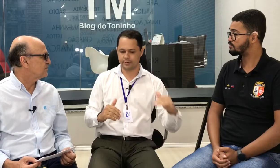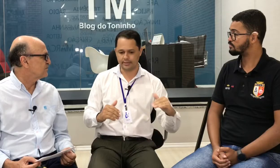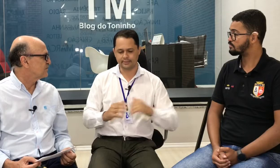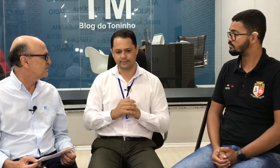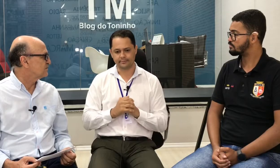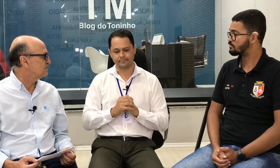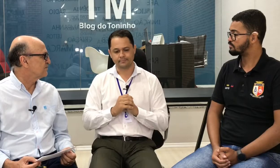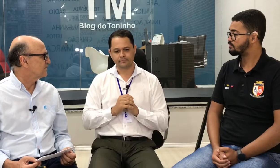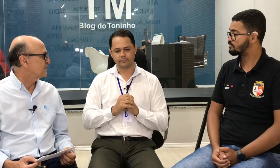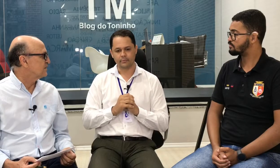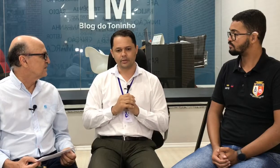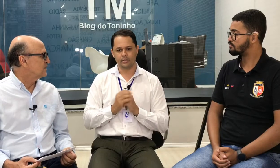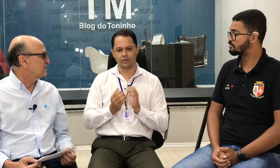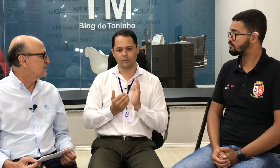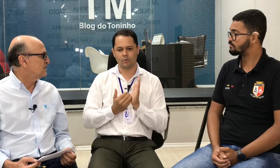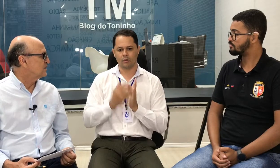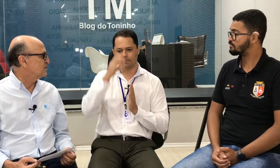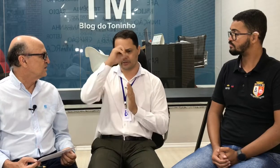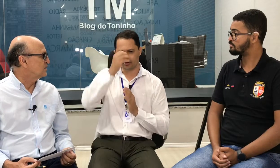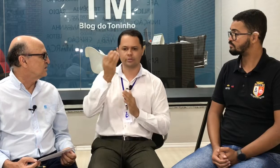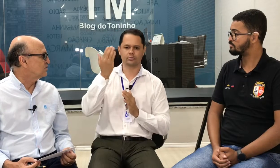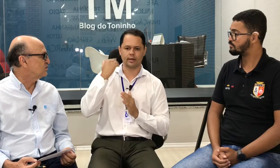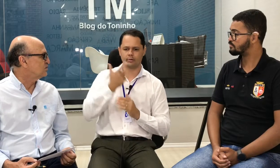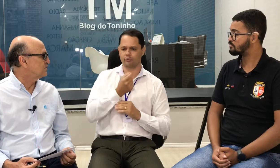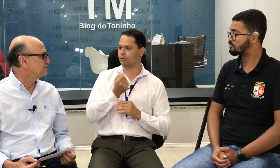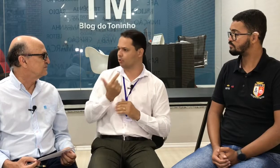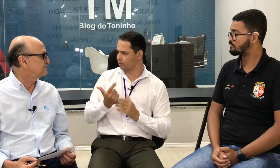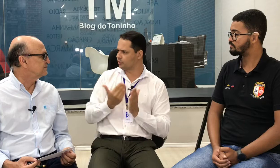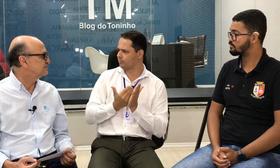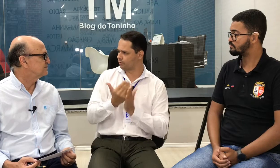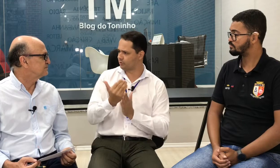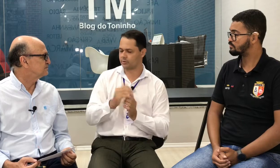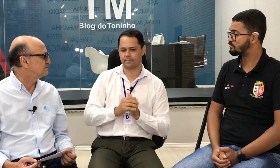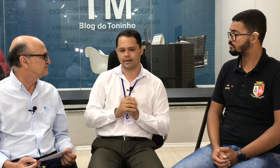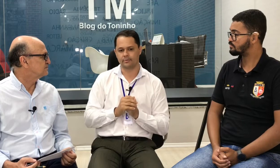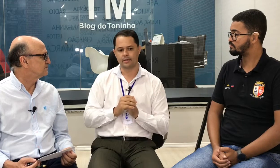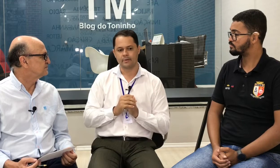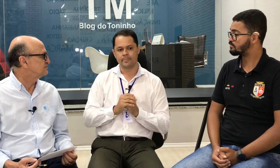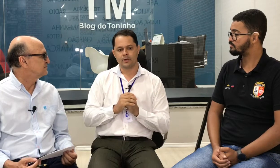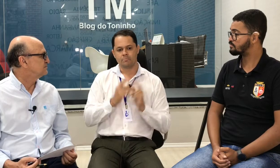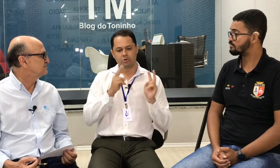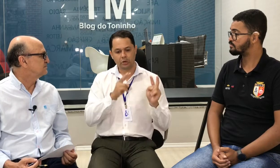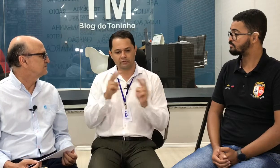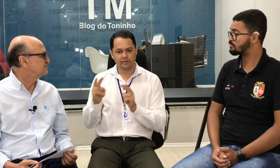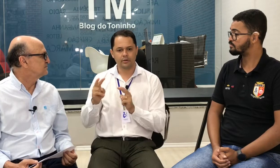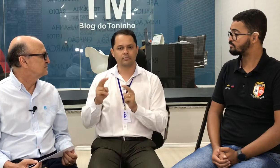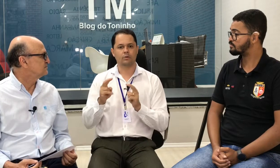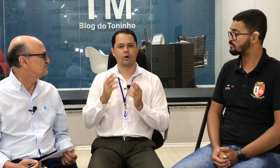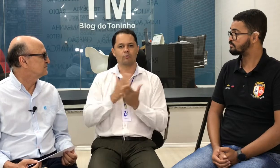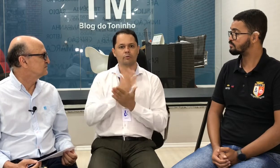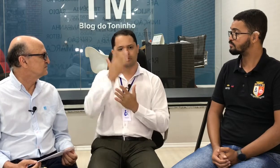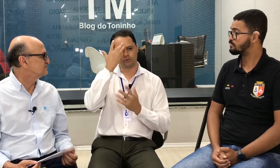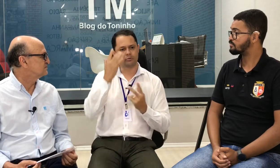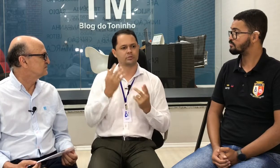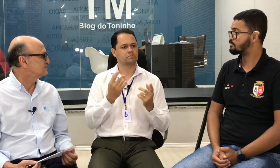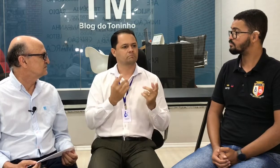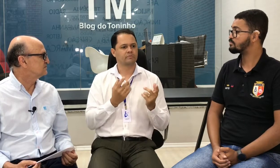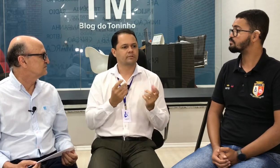crianças e eu aprendi isso lá em 2002, começou esse trabalho, porque eu via algumas pessoas falando assim, como